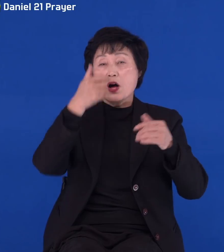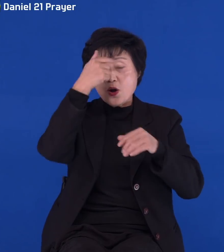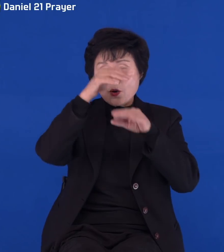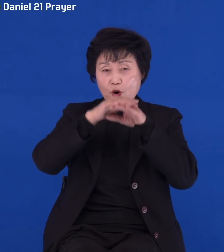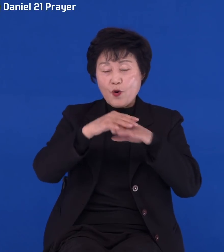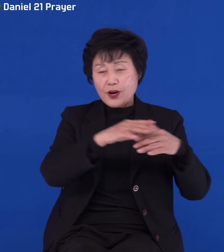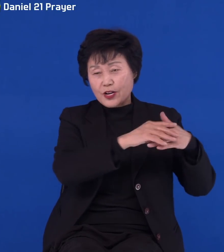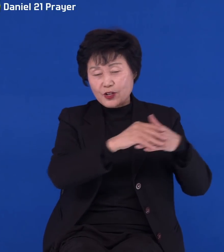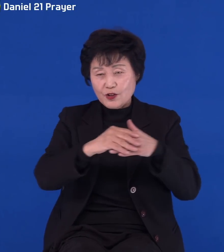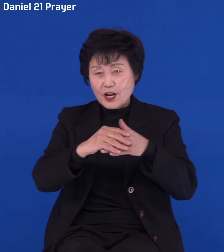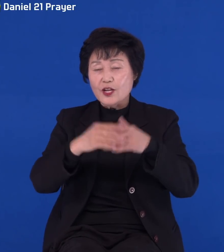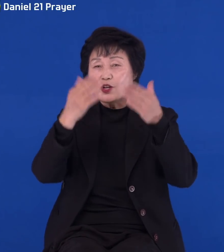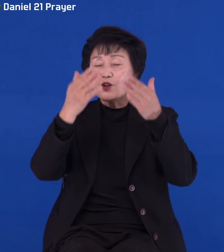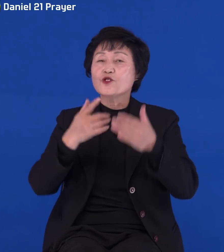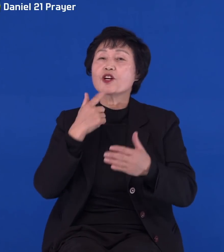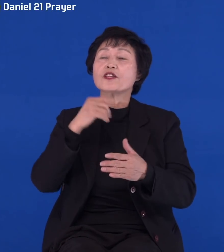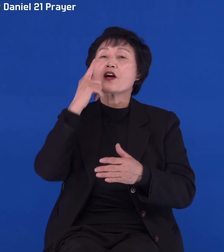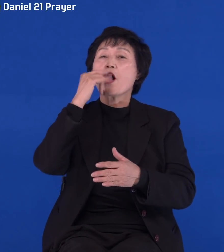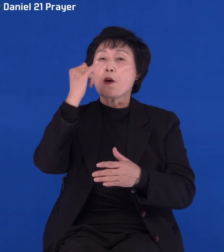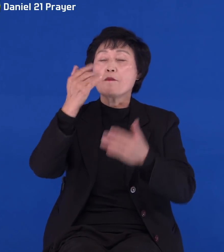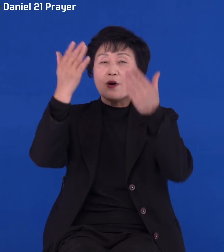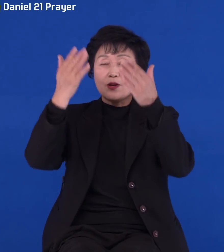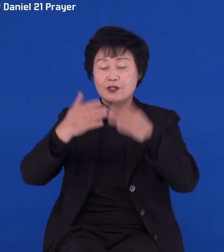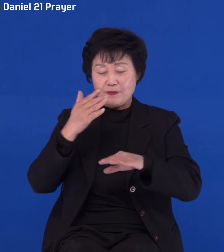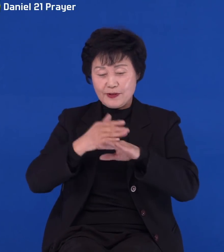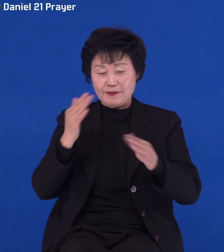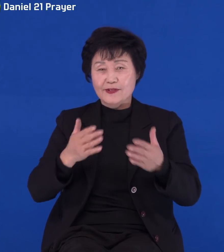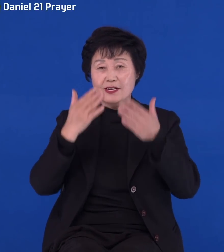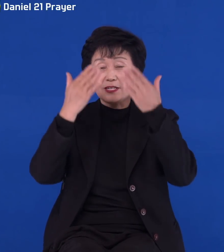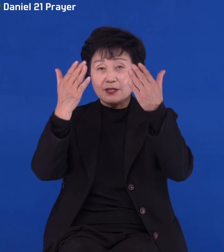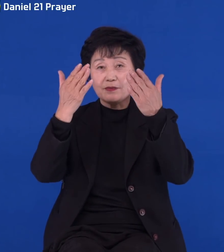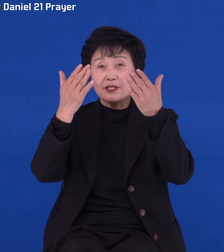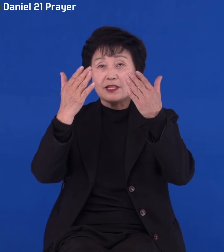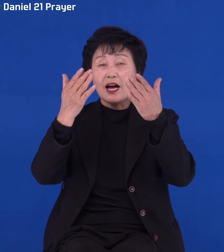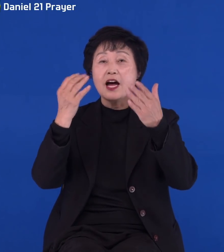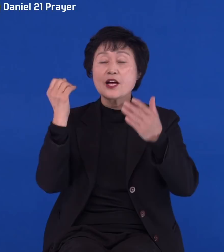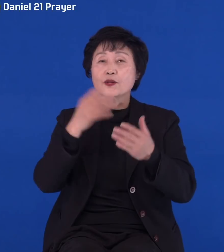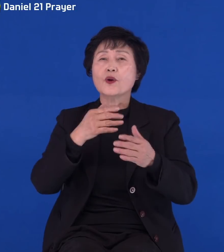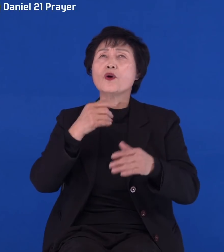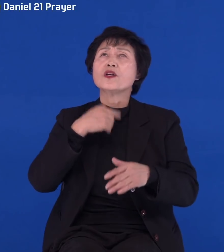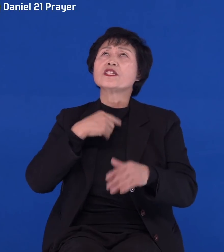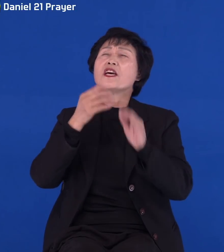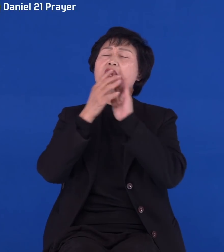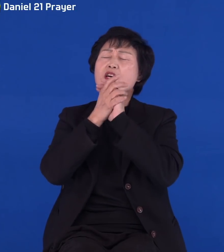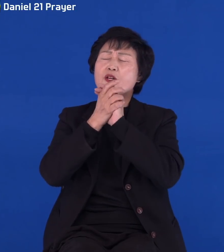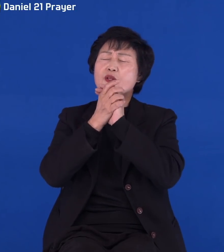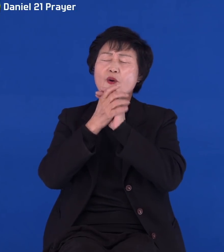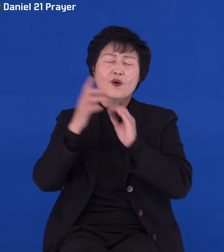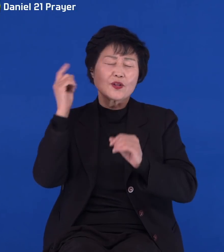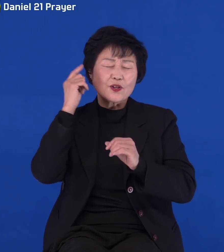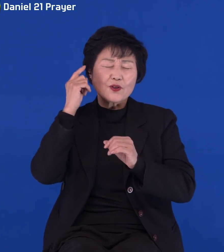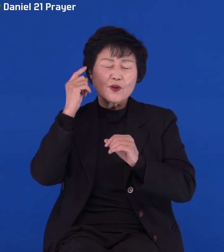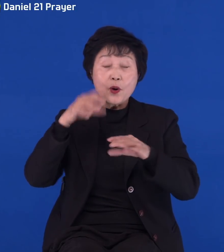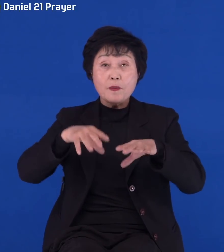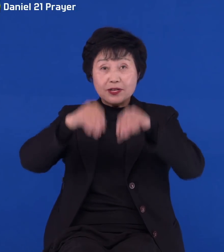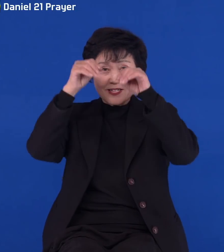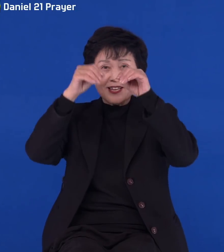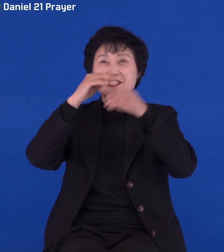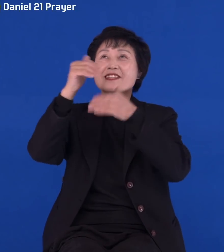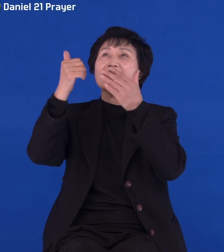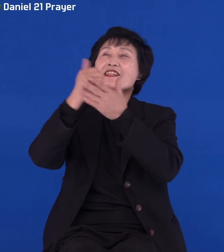신실한 어머님을 주셔서 감사드립니다. 그날 저는 제 기도를 들으시고 비를 그치게 하신 저의 하나님을 만날 수 있었습니다.